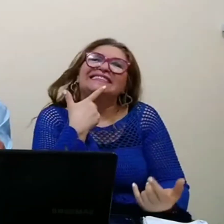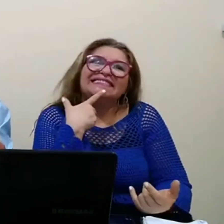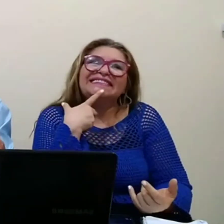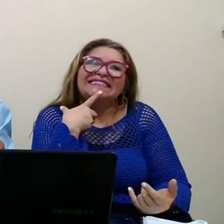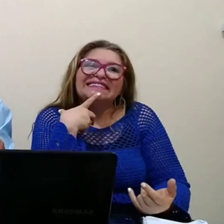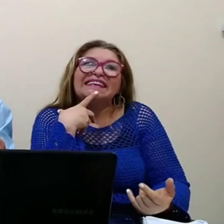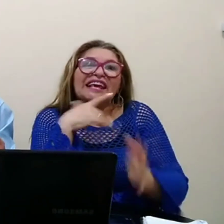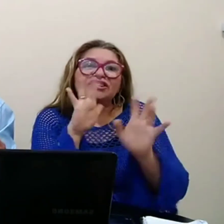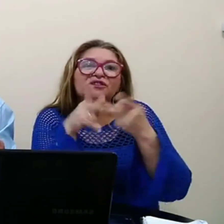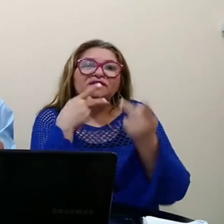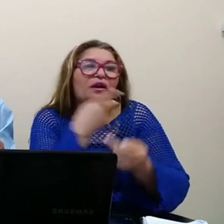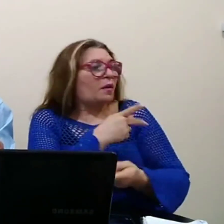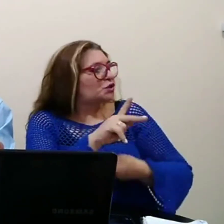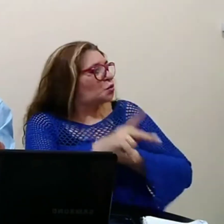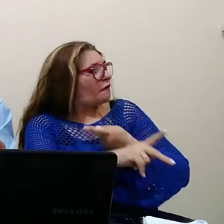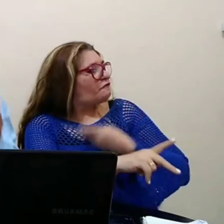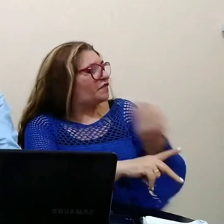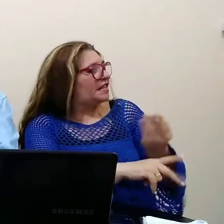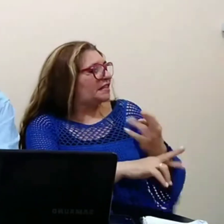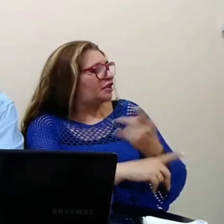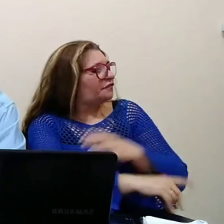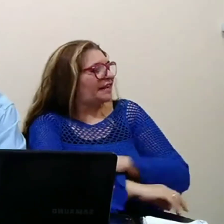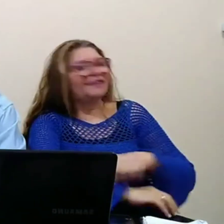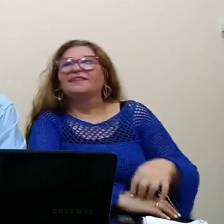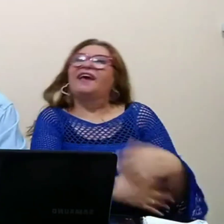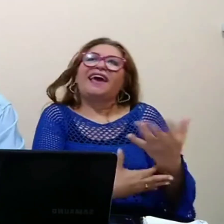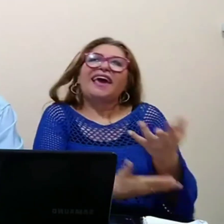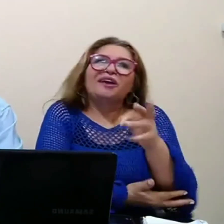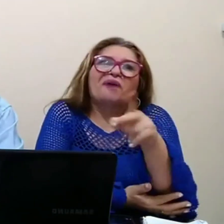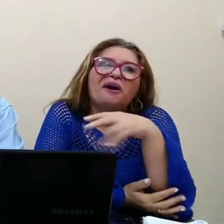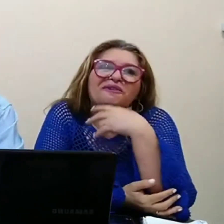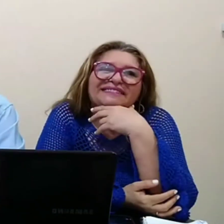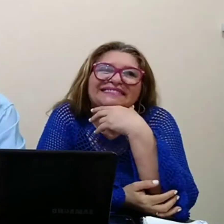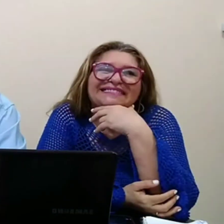foi totalmente mudada. E é isso que acontece com a gente, quando